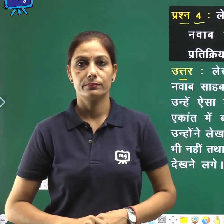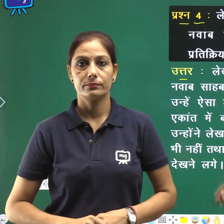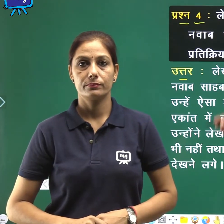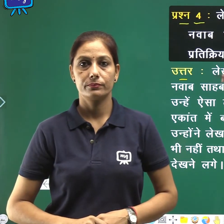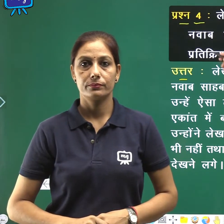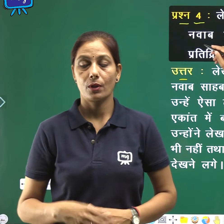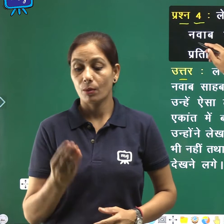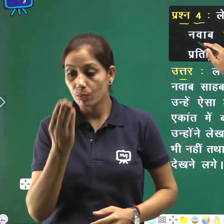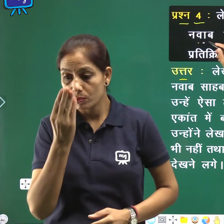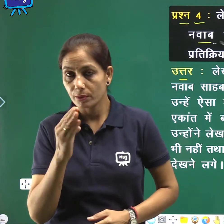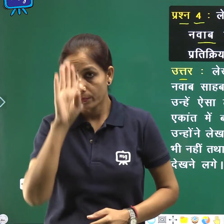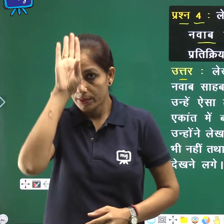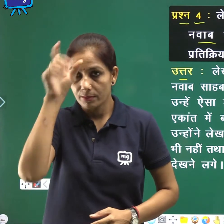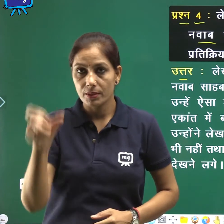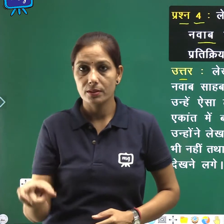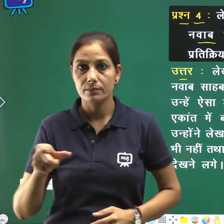नवाब साहब की